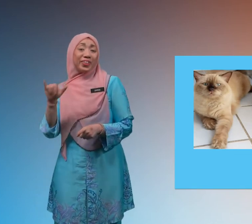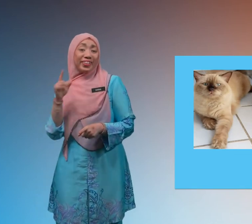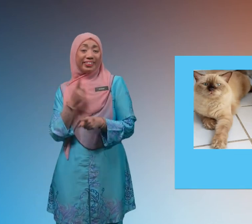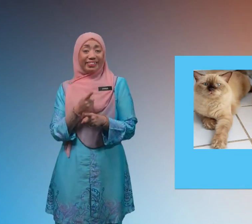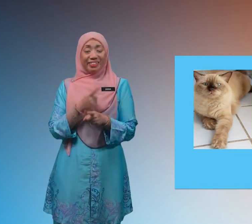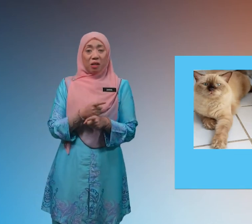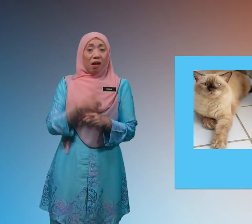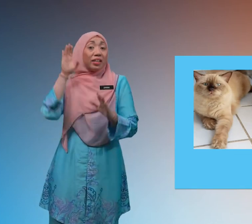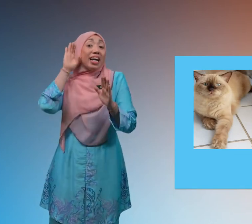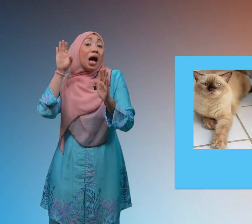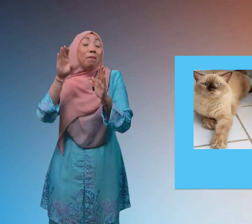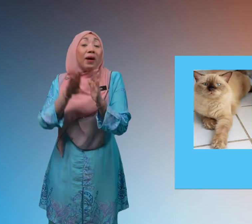betul! Gambar